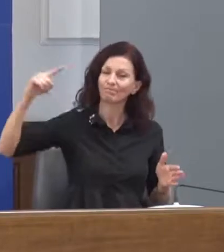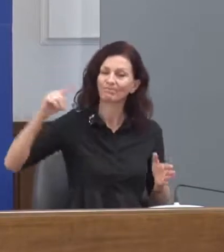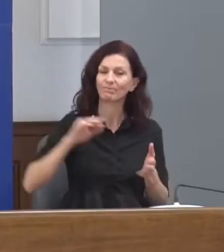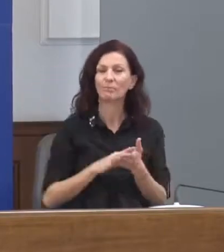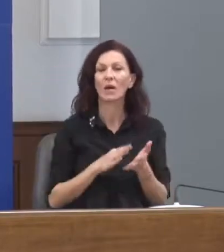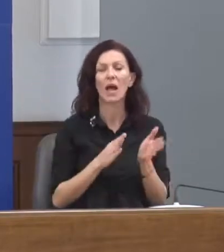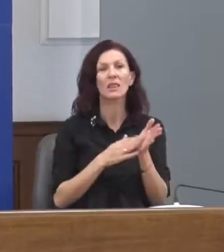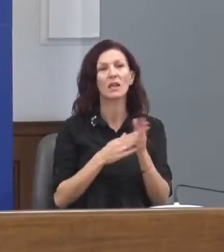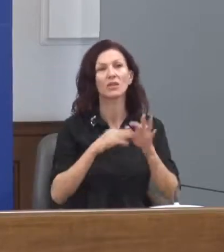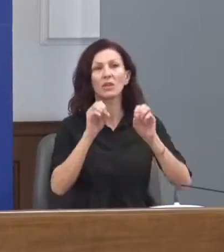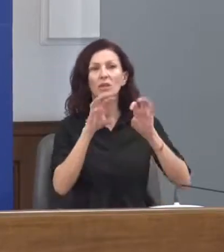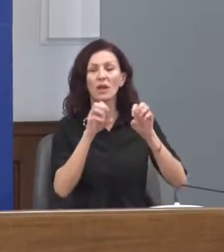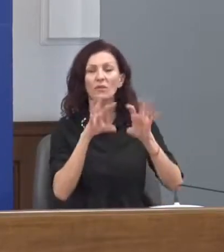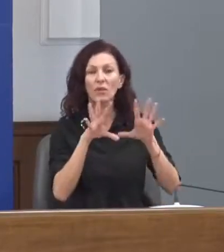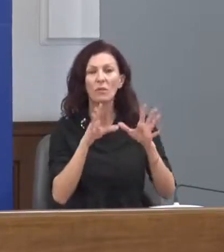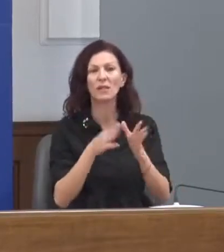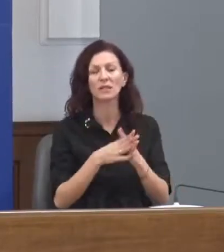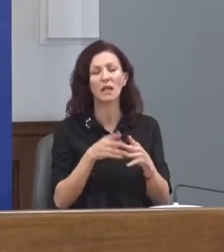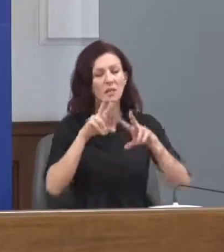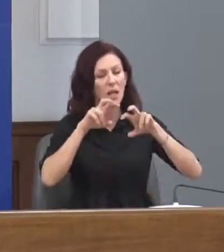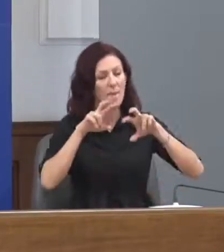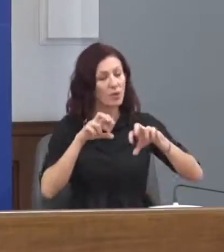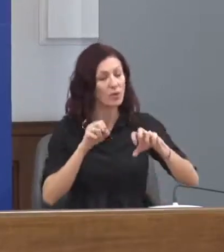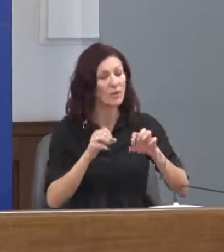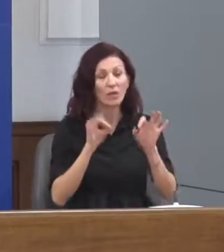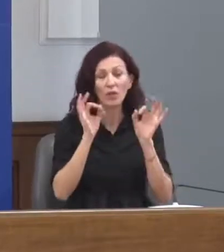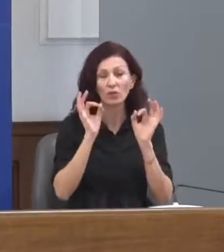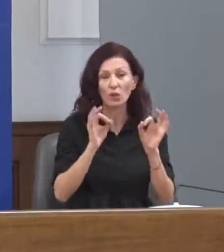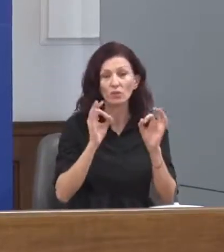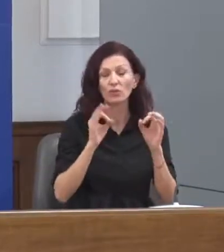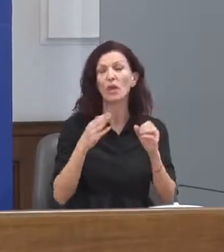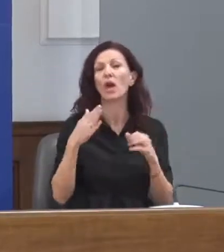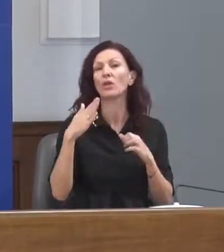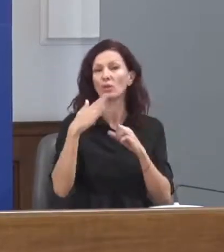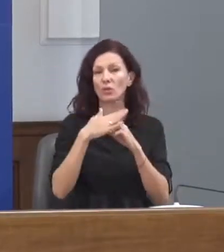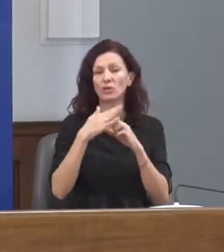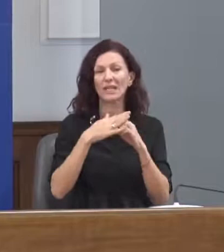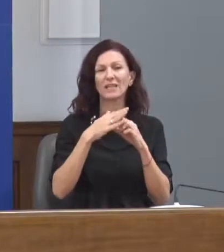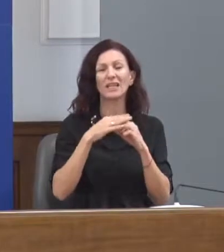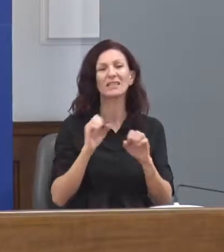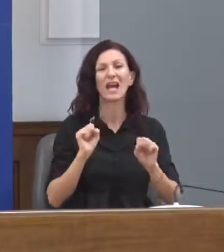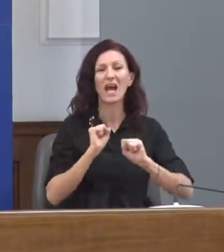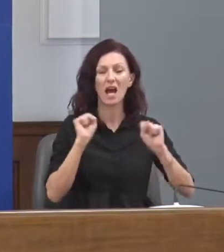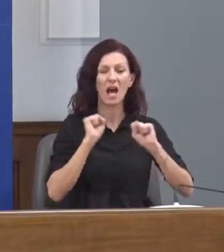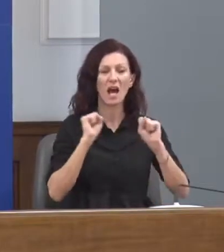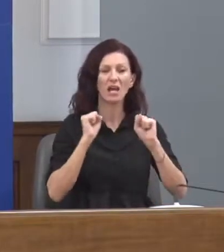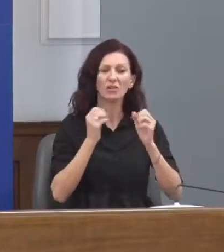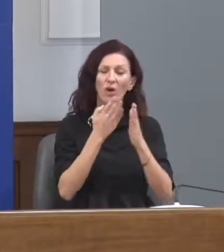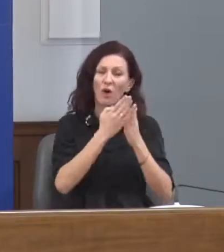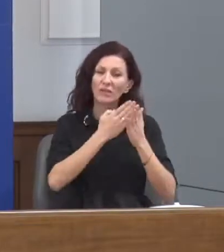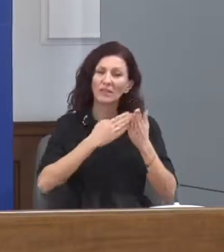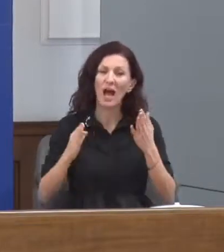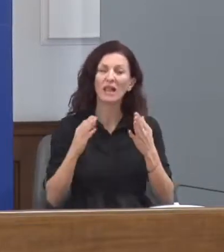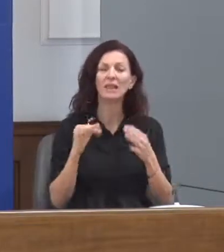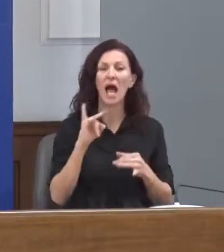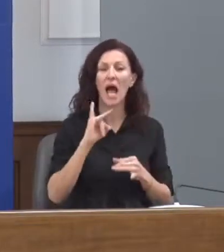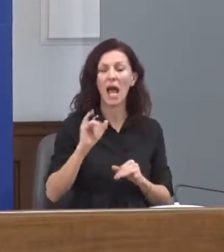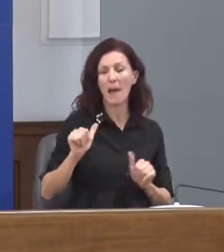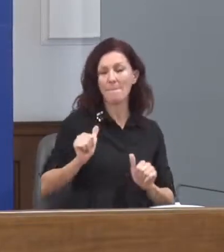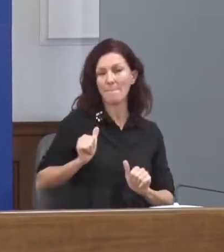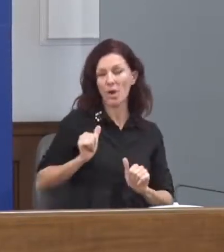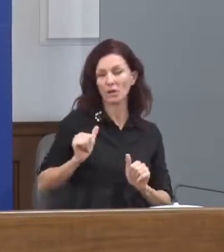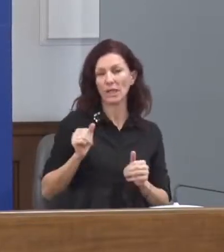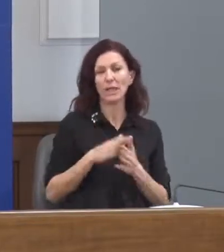наличните данни от серопревалентни проучвания посочват, че достигнати относителен дял на имунитета сред обществото в повечето